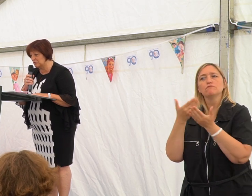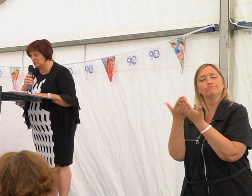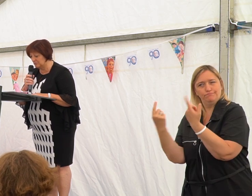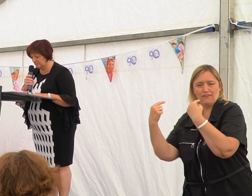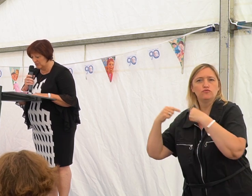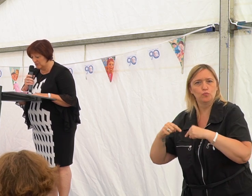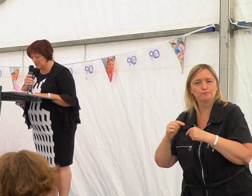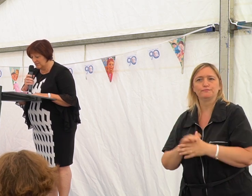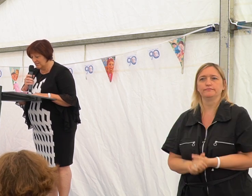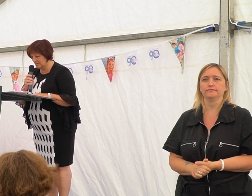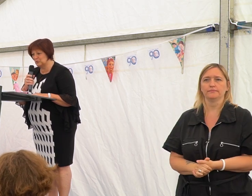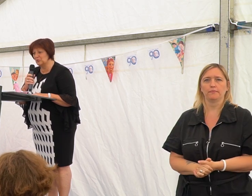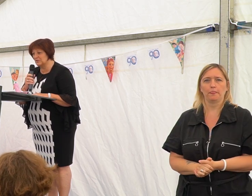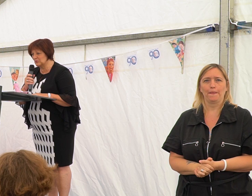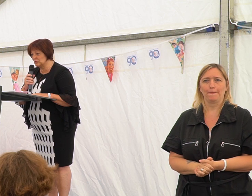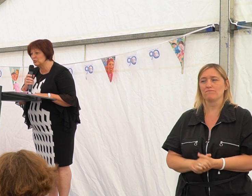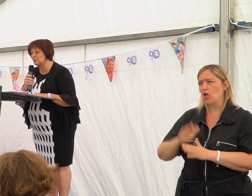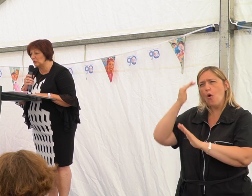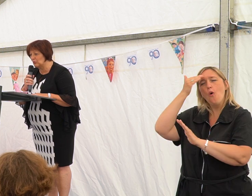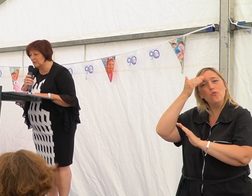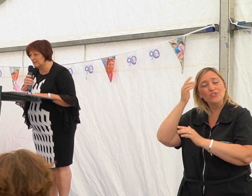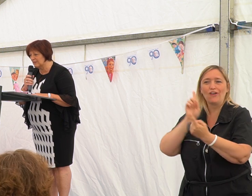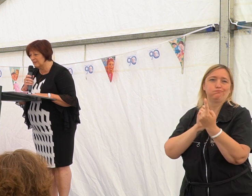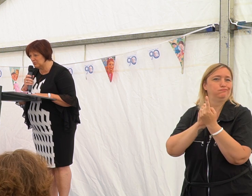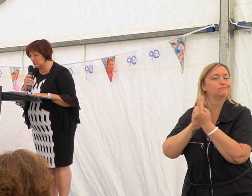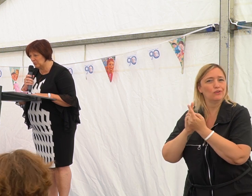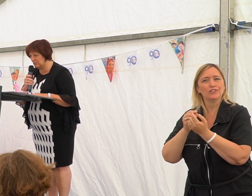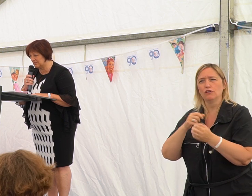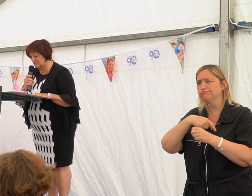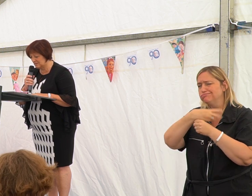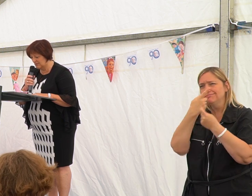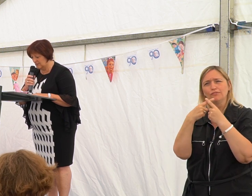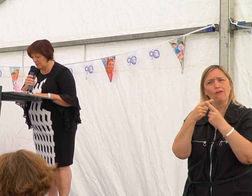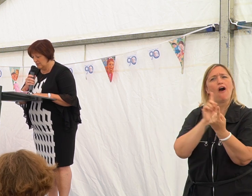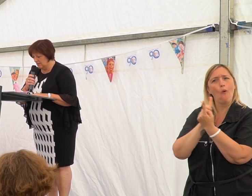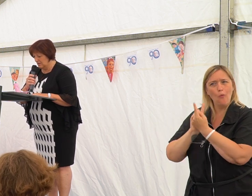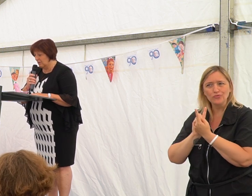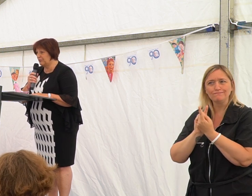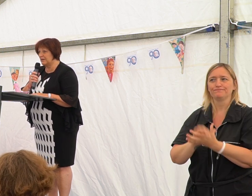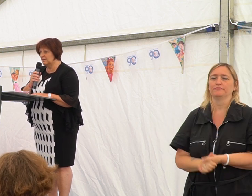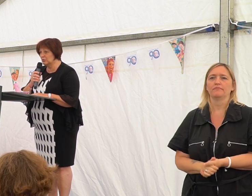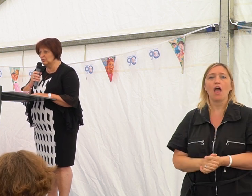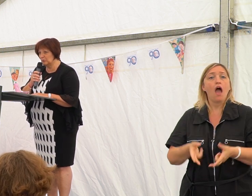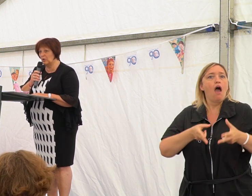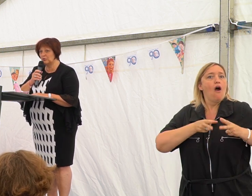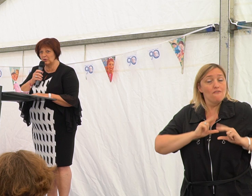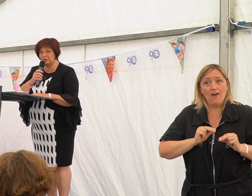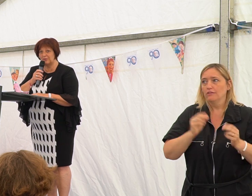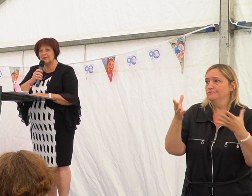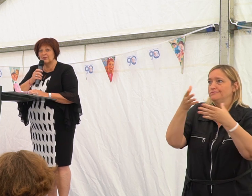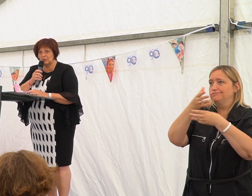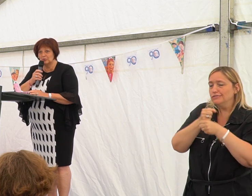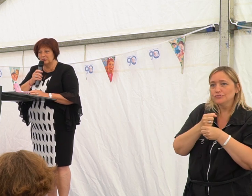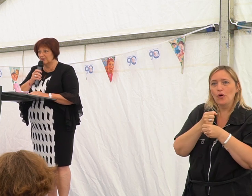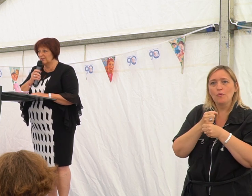soyez les bienvenus. Nous nous connaissons, nous nous sommes rencontrés à plusieurs reprises. Enfin, nous sommes